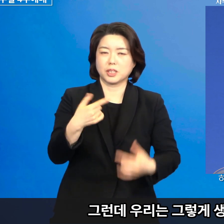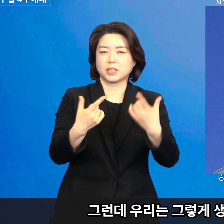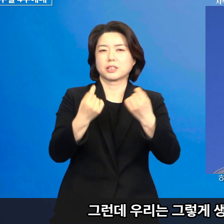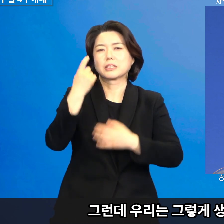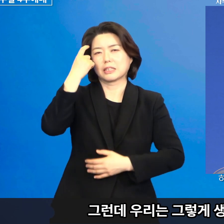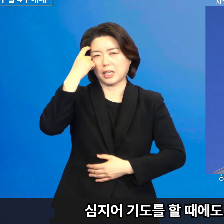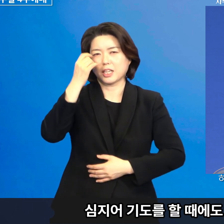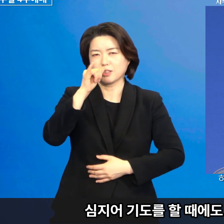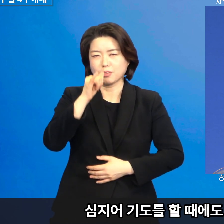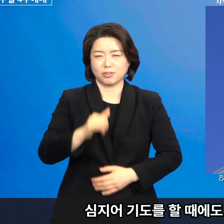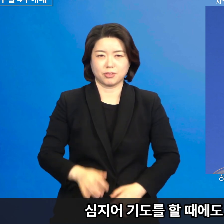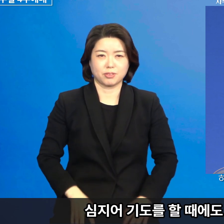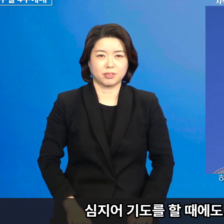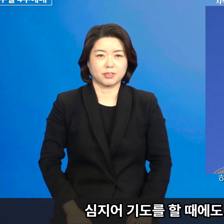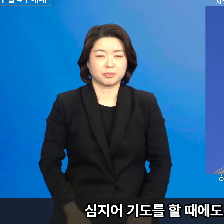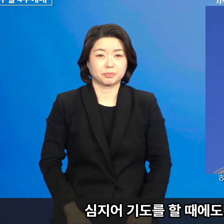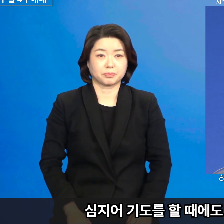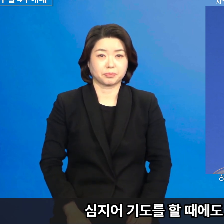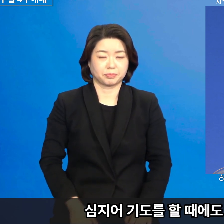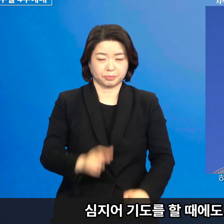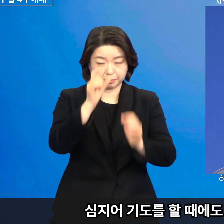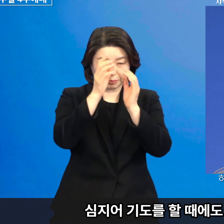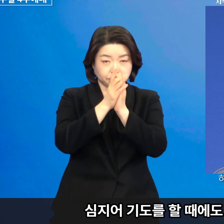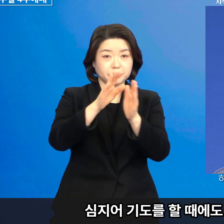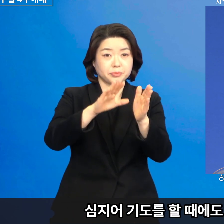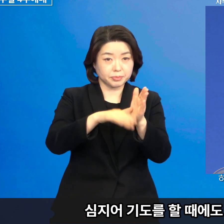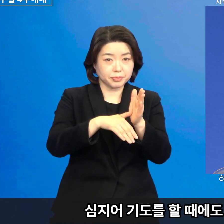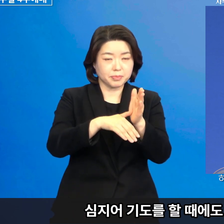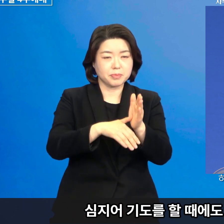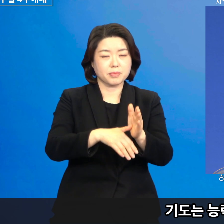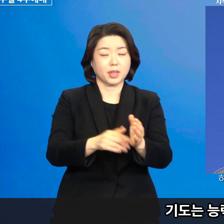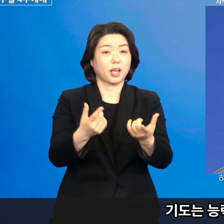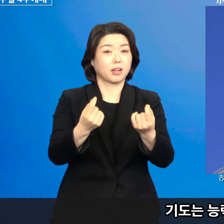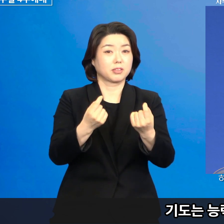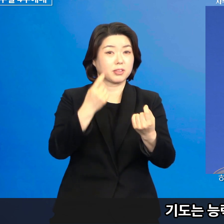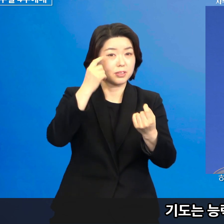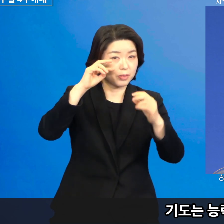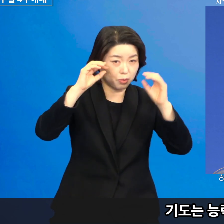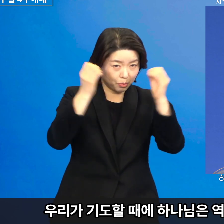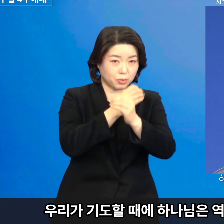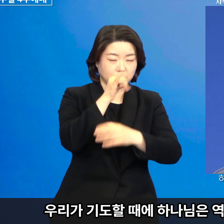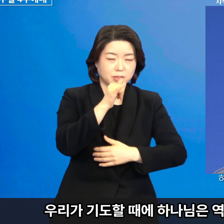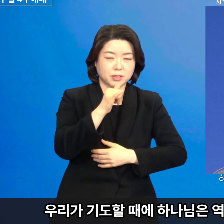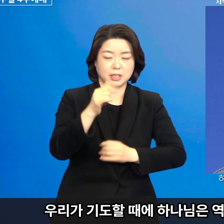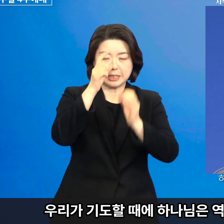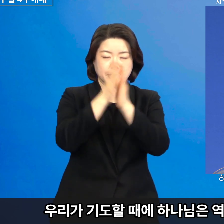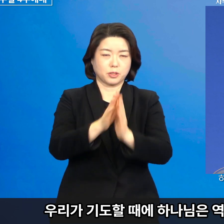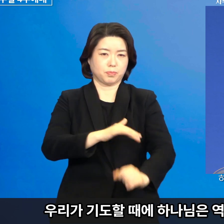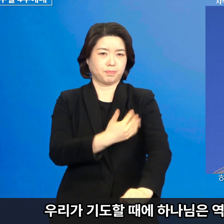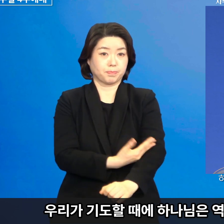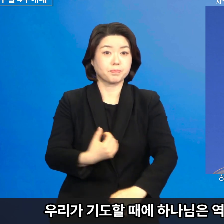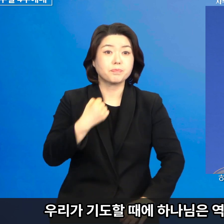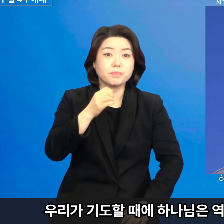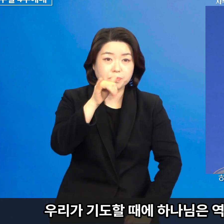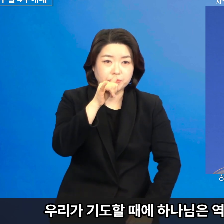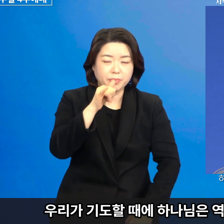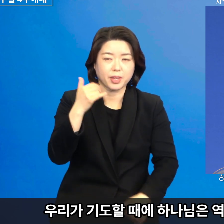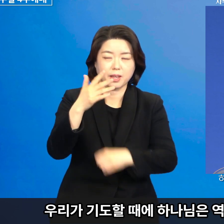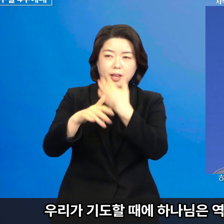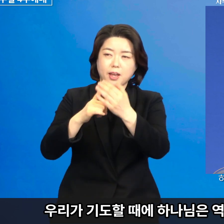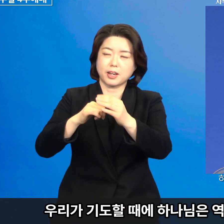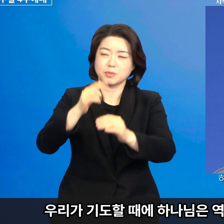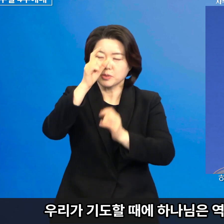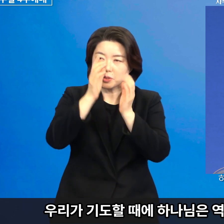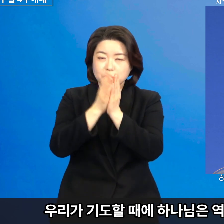생각하는 경향이 있어요. 심지어 기도를 할 때에도 그렇게 할 수 있습니다. 기도는 능력입니다. 우리가 기도할 때에 하나님은